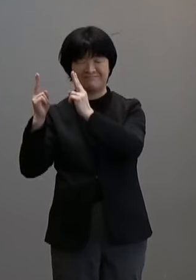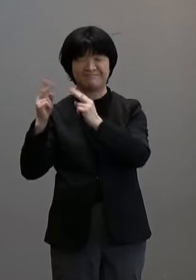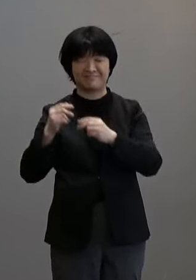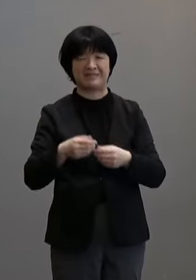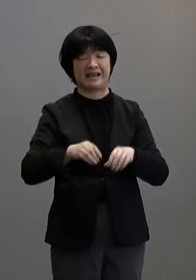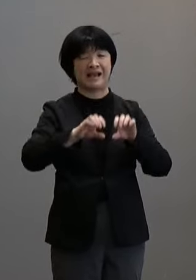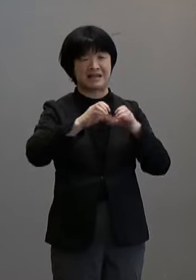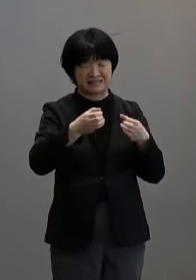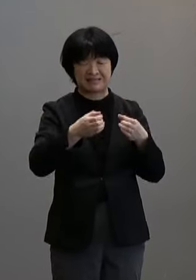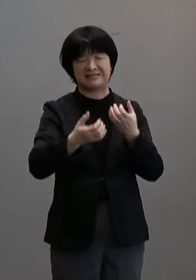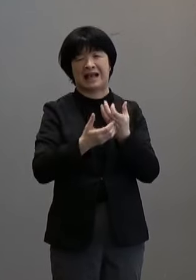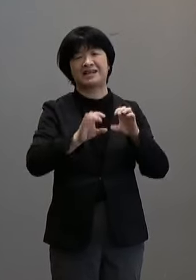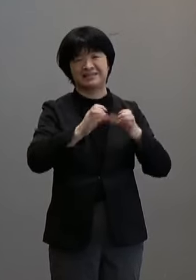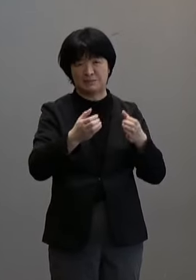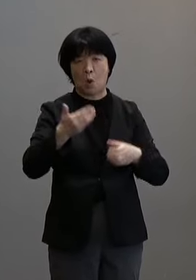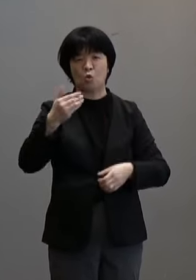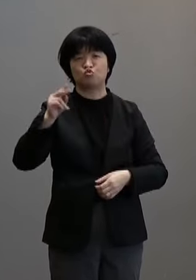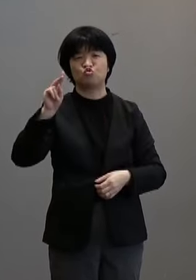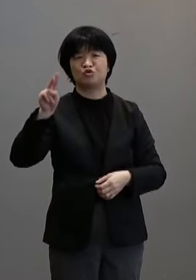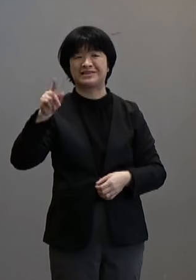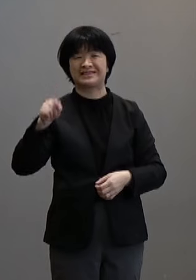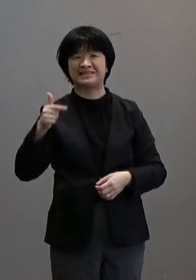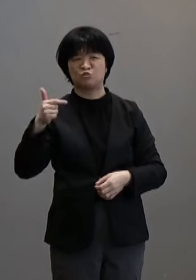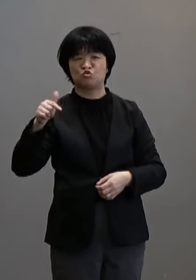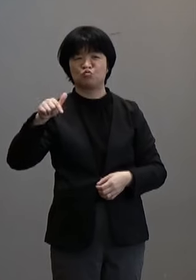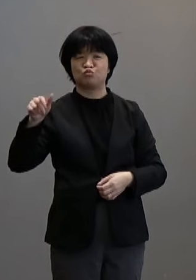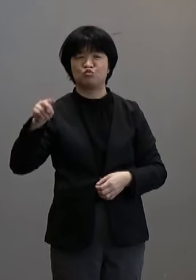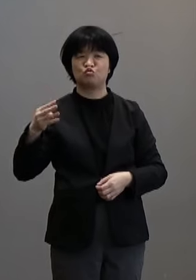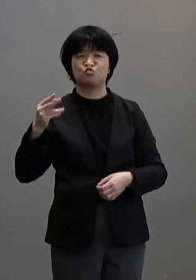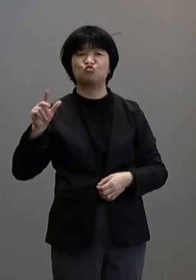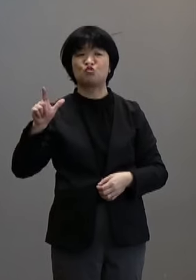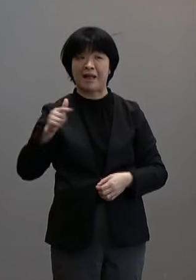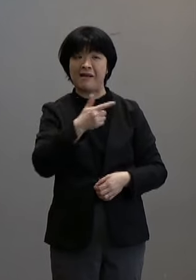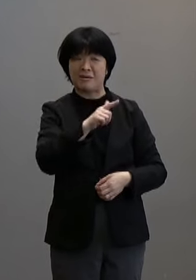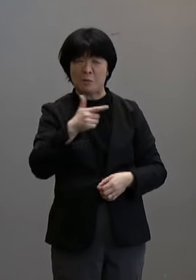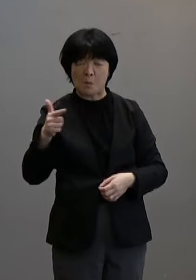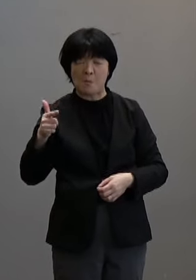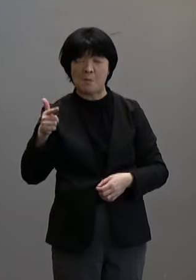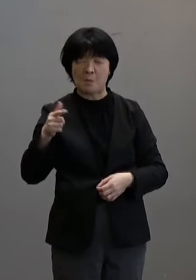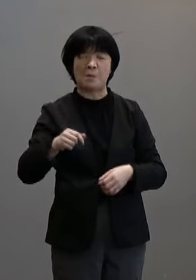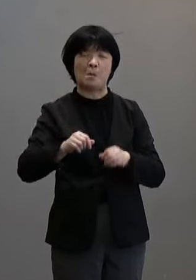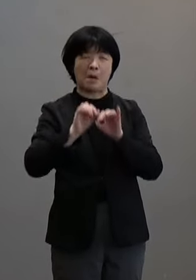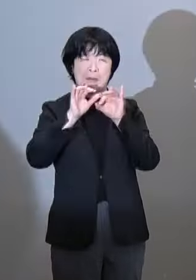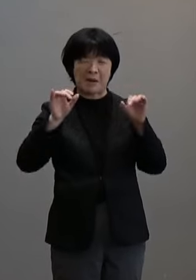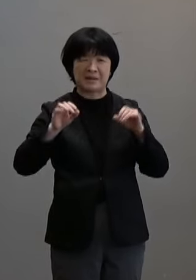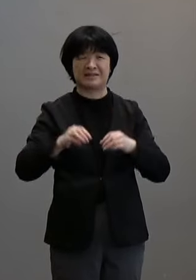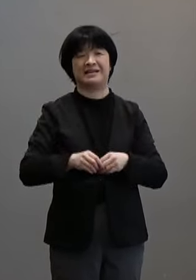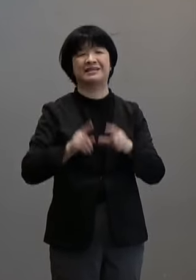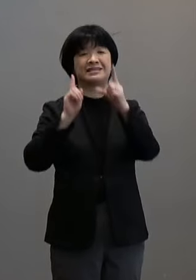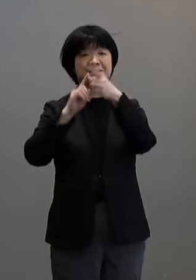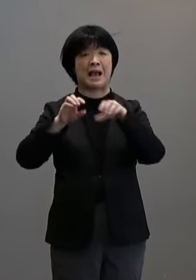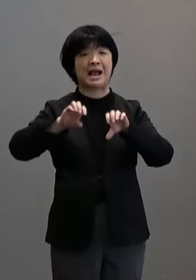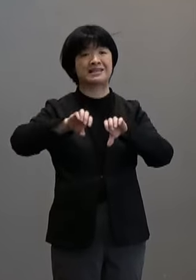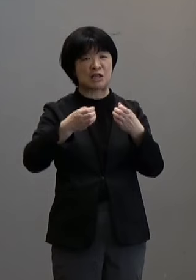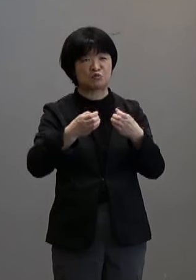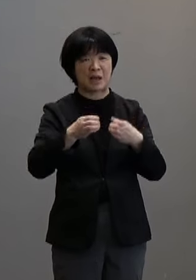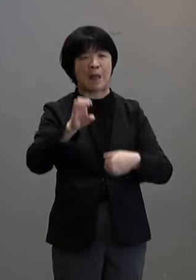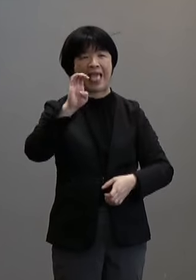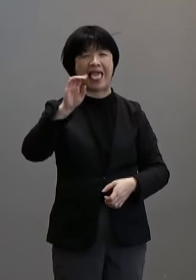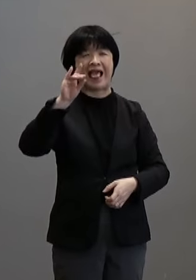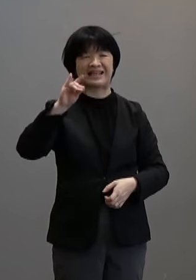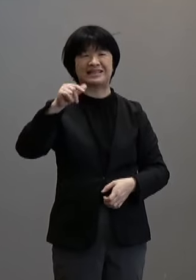リュレなど、魅力的なスイーツの販売を行う千葉のさつまいもエキスポを初めて開催をいたします。